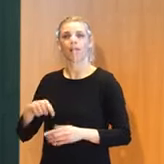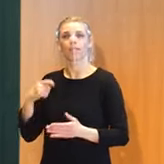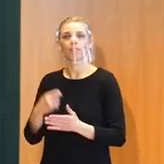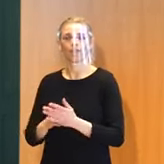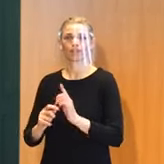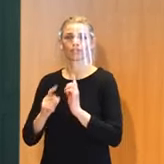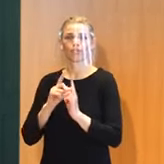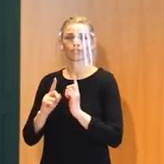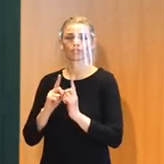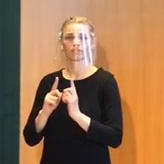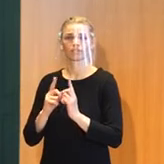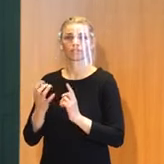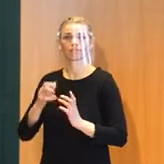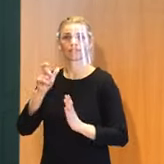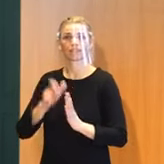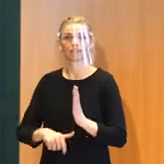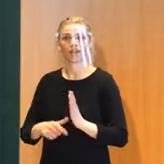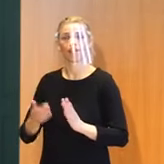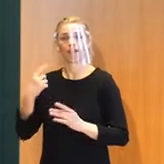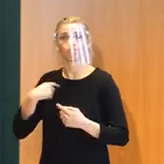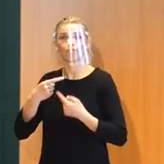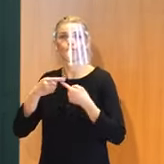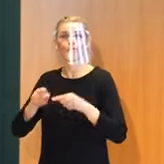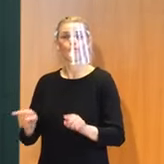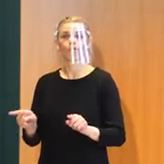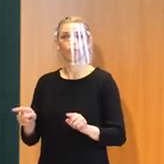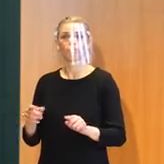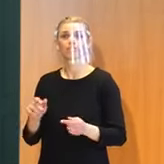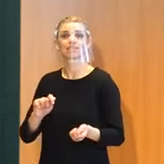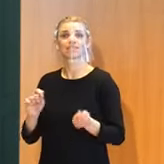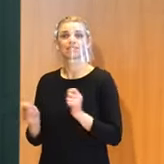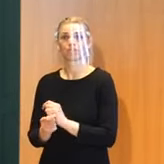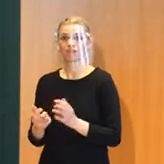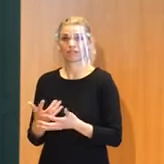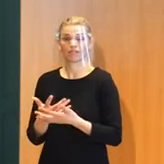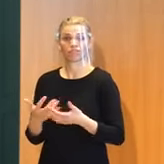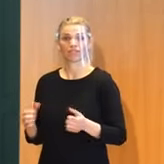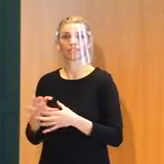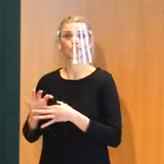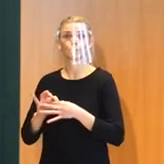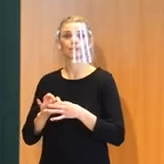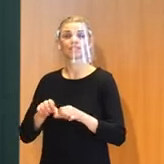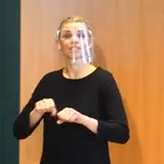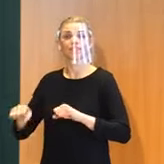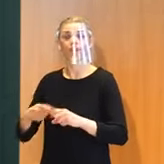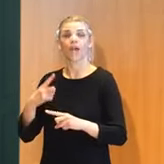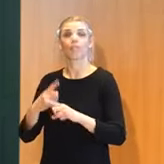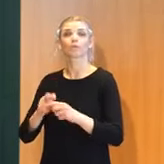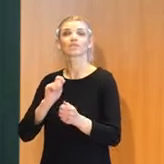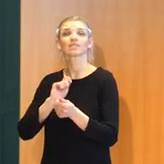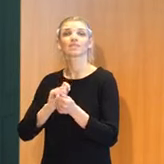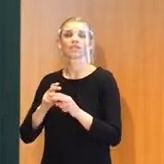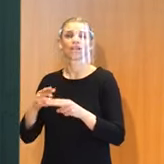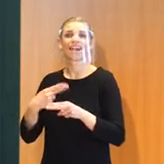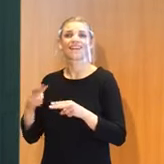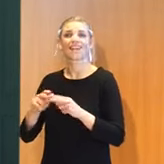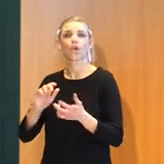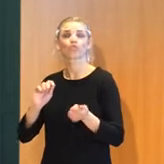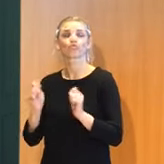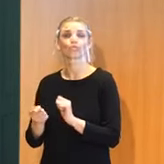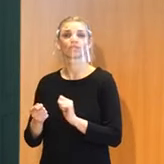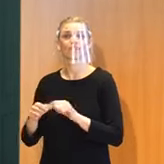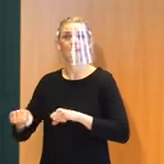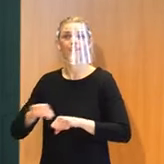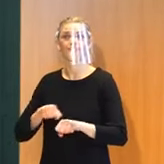dohody, pretože strana SaS deklarovala, že ak nenastanú zmeny v štýle vládnutia, ak nepríde k rekonštrukcii vlády, tak